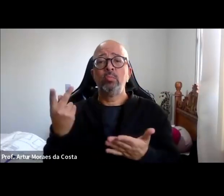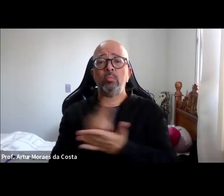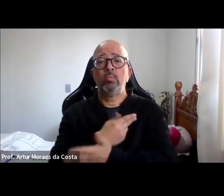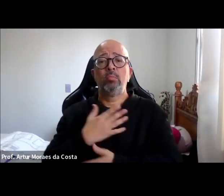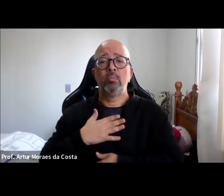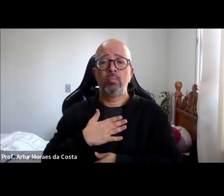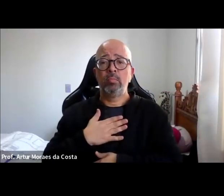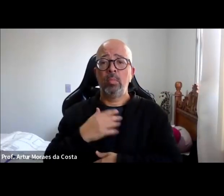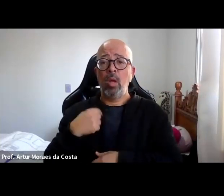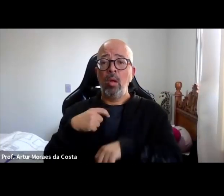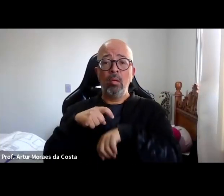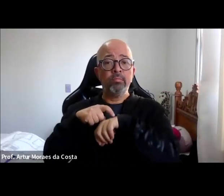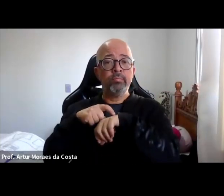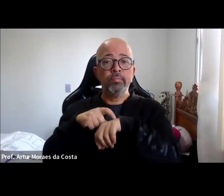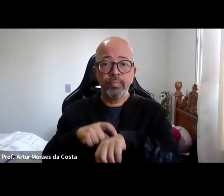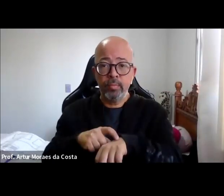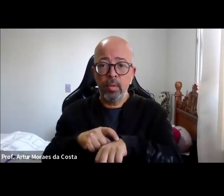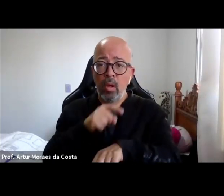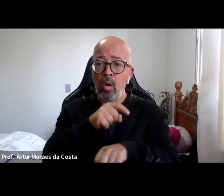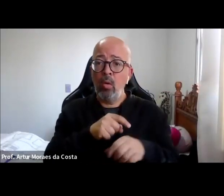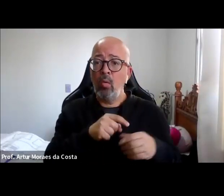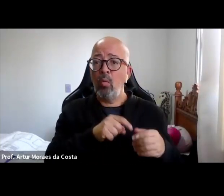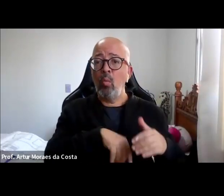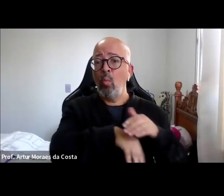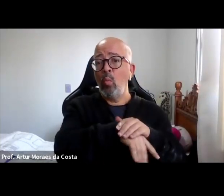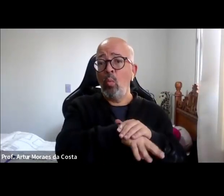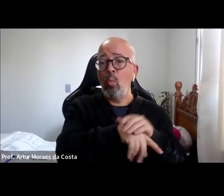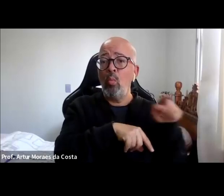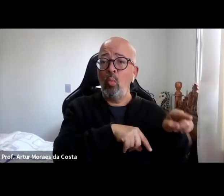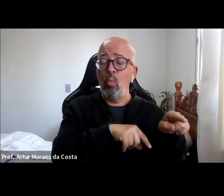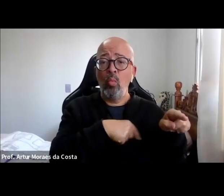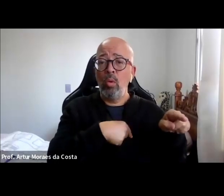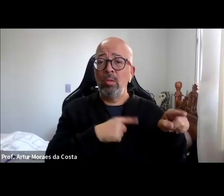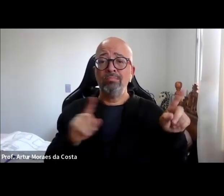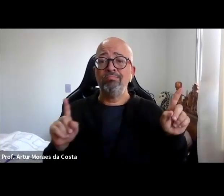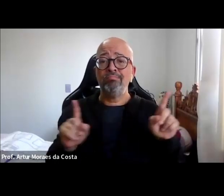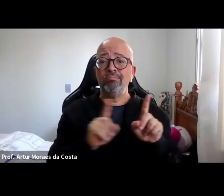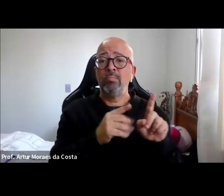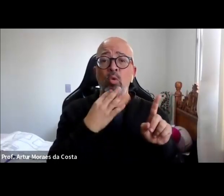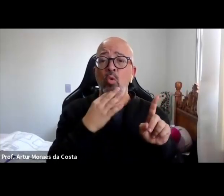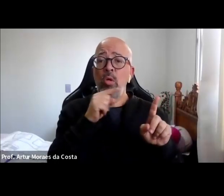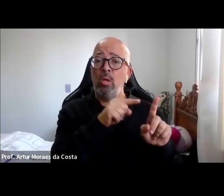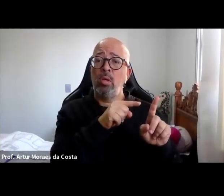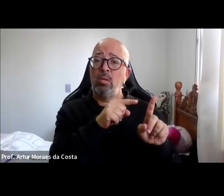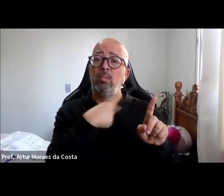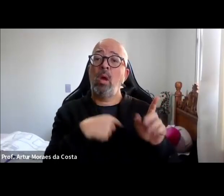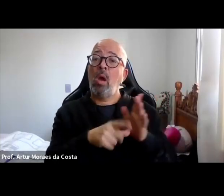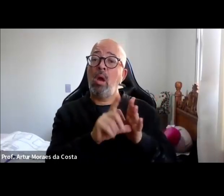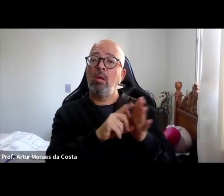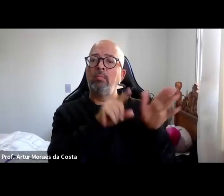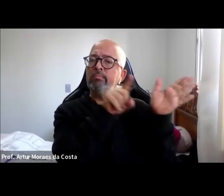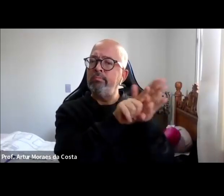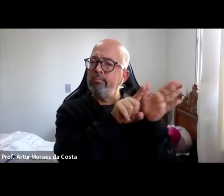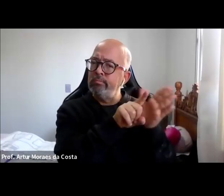Me gustaría saber qué es lo que más te interesa sobre todo si es una visita si tiene algún tipo de actividad te gustaría participar en las